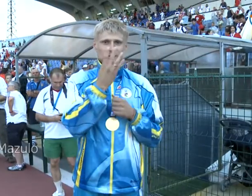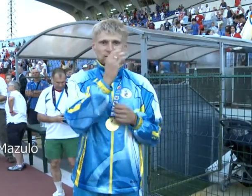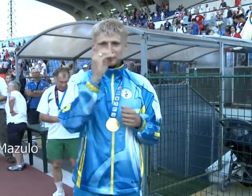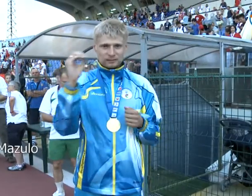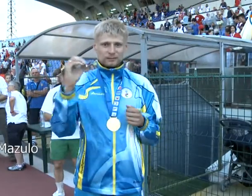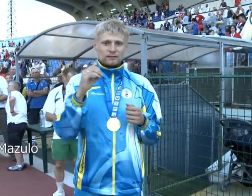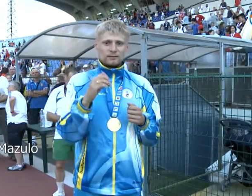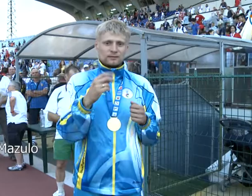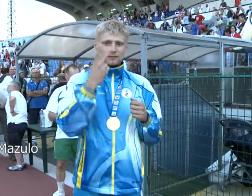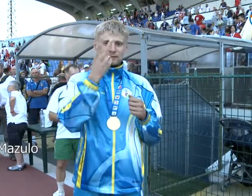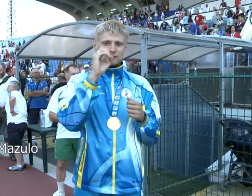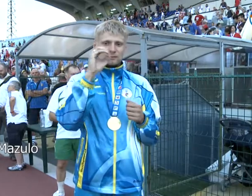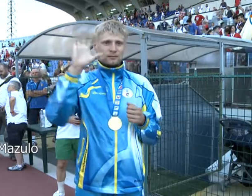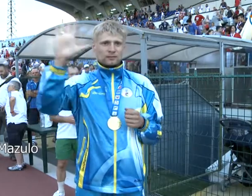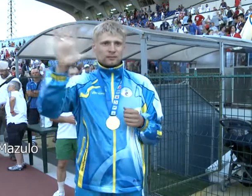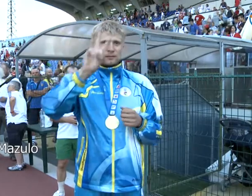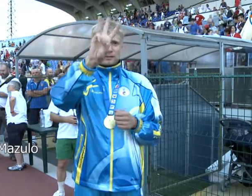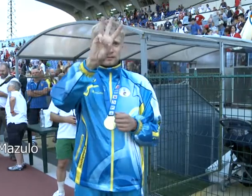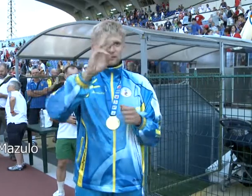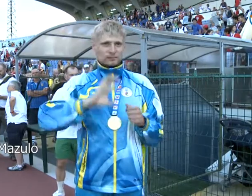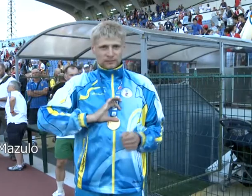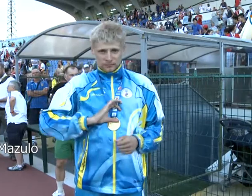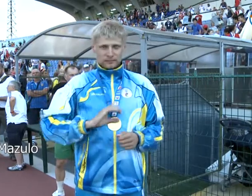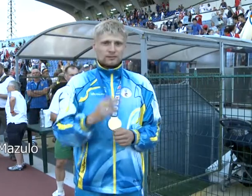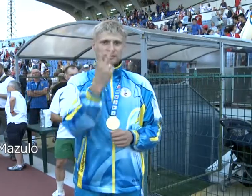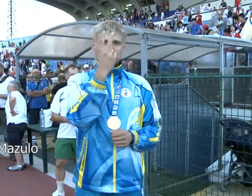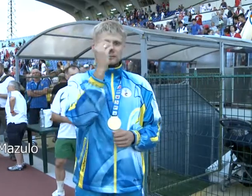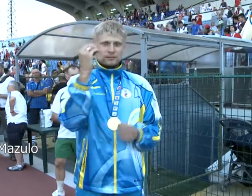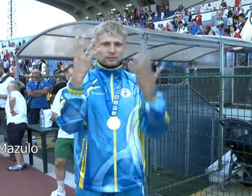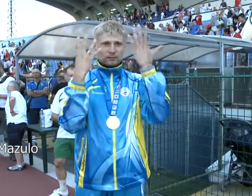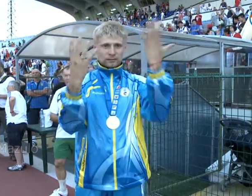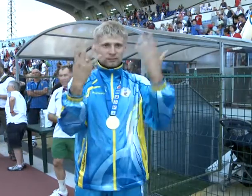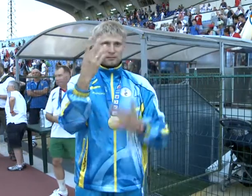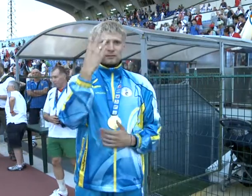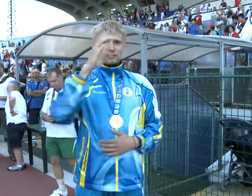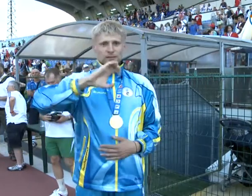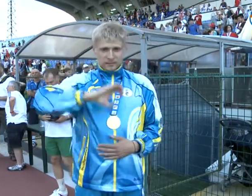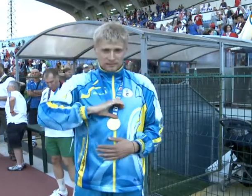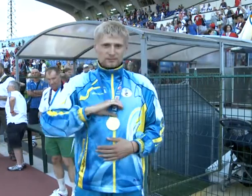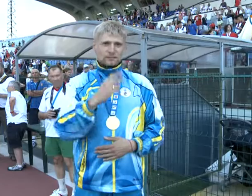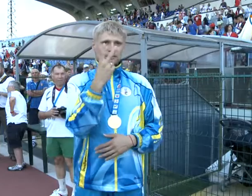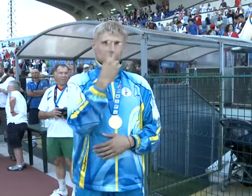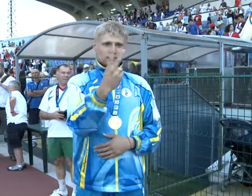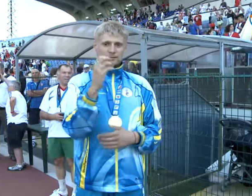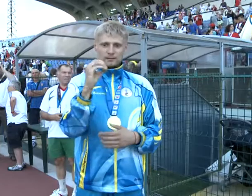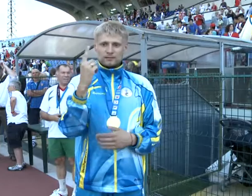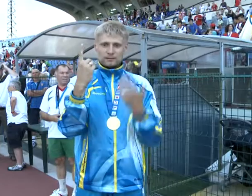metra, 94 centimetra, 14 meters, 94 for Raman Kralko, Belarus,